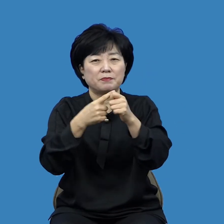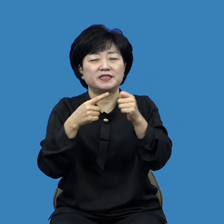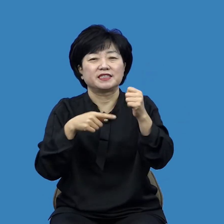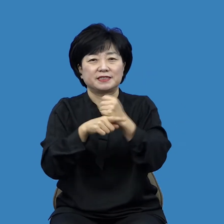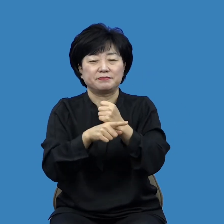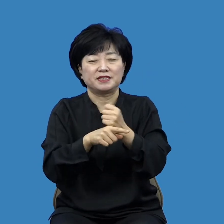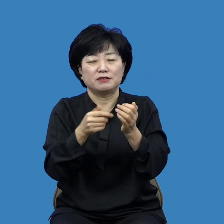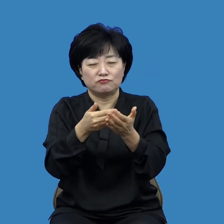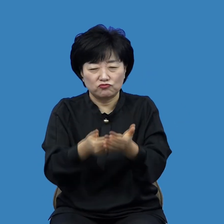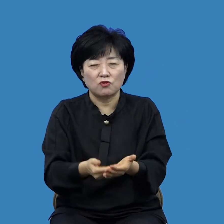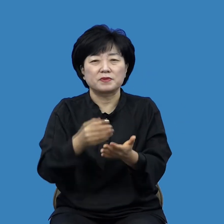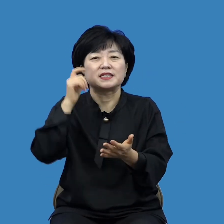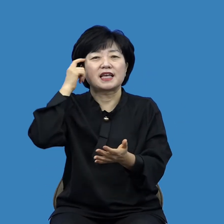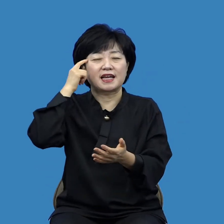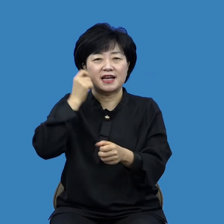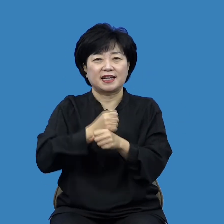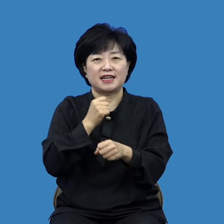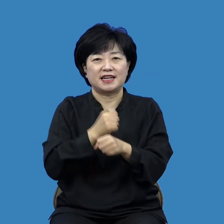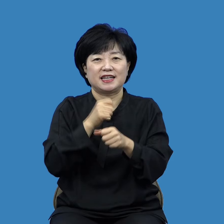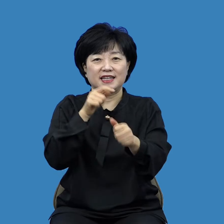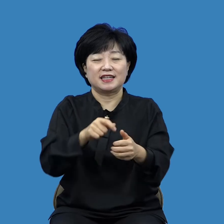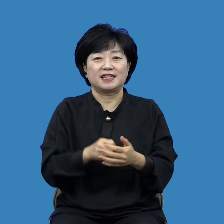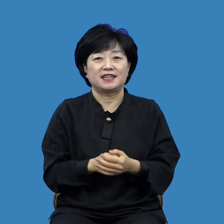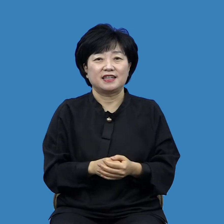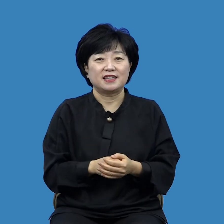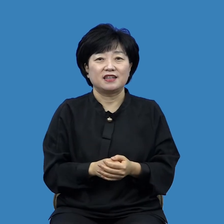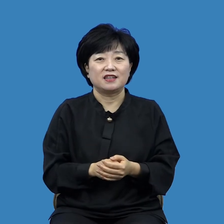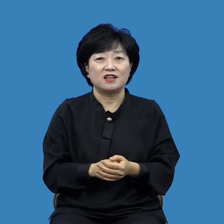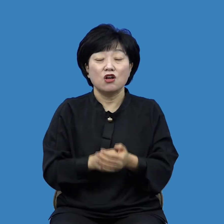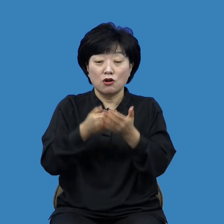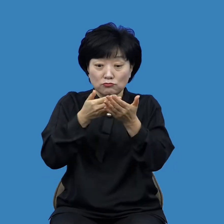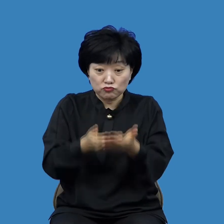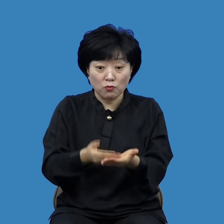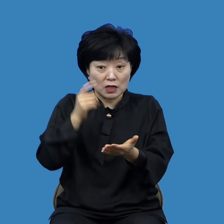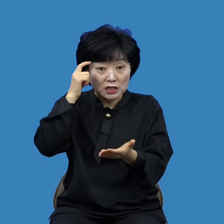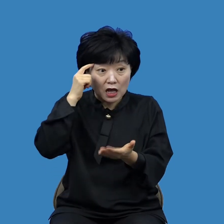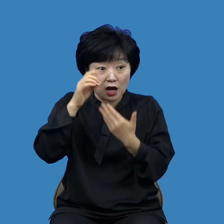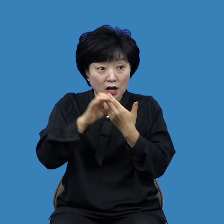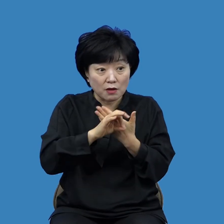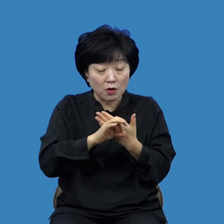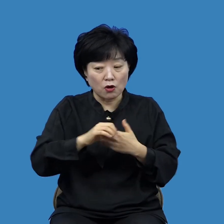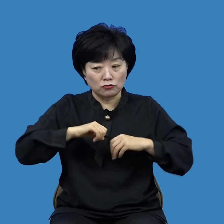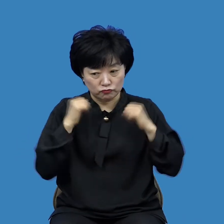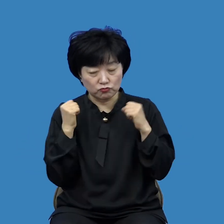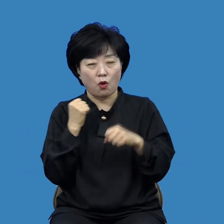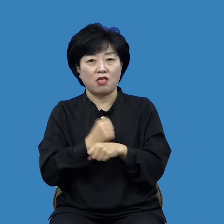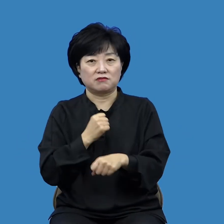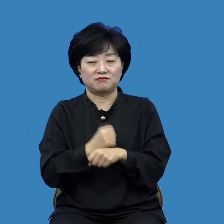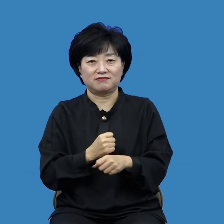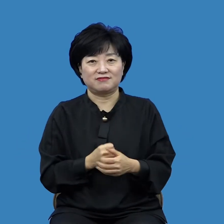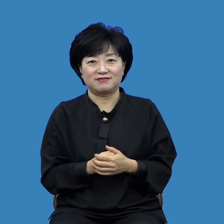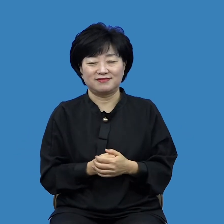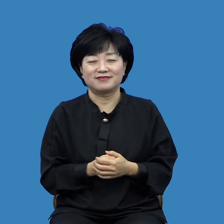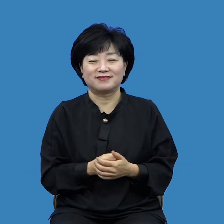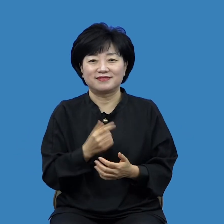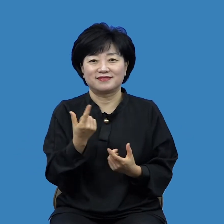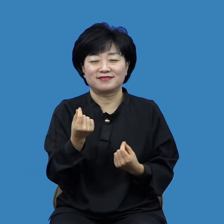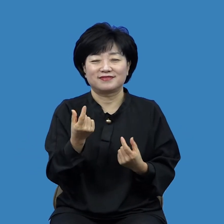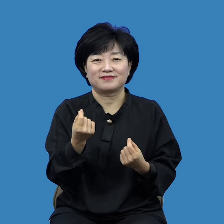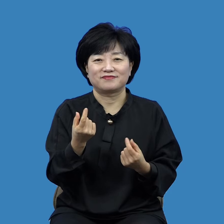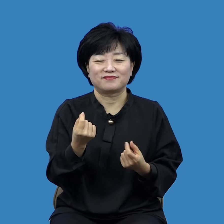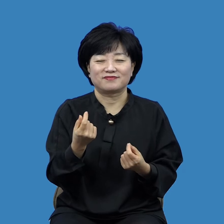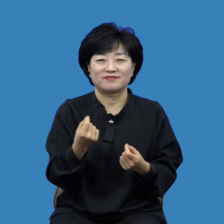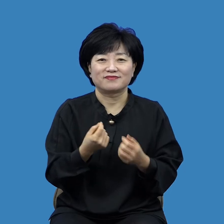의미입니다. 무겁게 생각하는 것. 물론 무겁게 생각한다면 당연히 순종도 하겠죠. 무겁게 생각했는데 순종 안 하겠어? 그렇지만